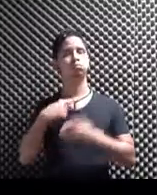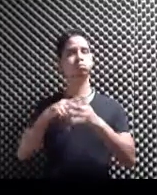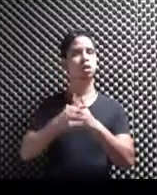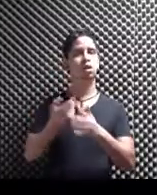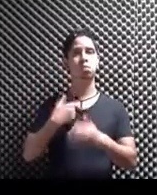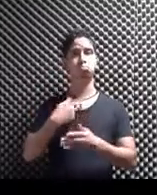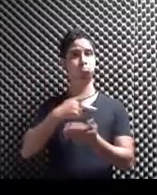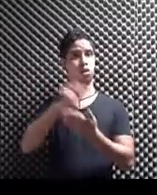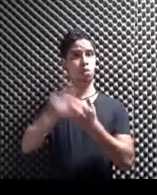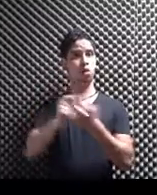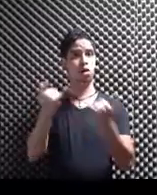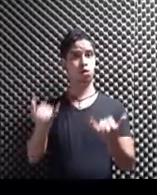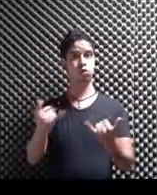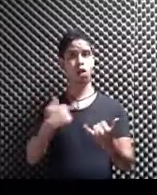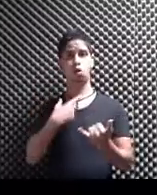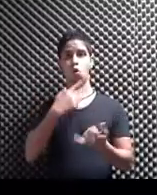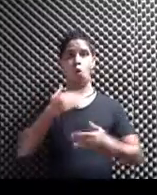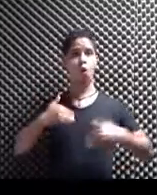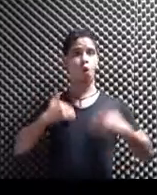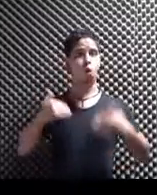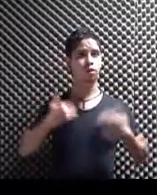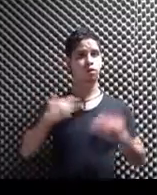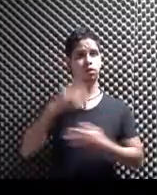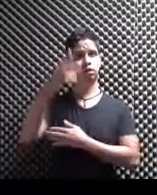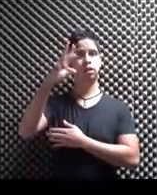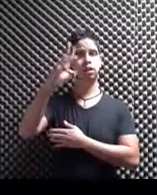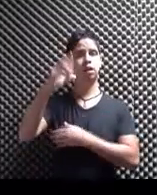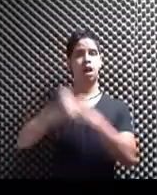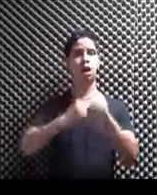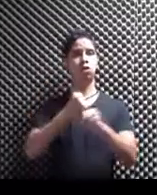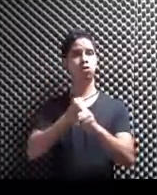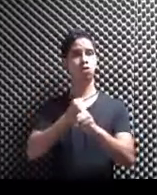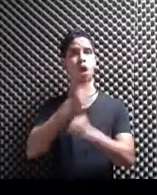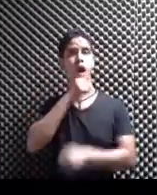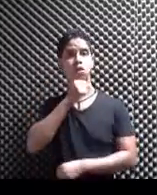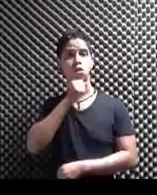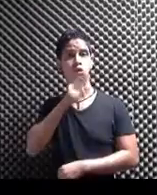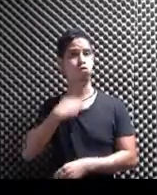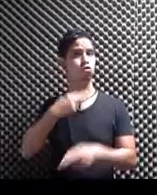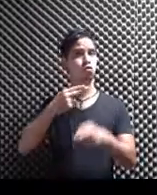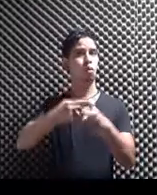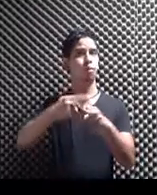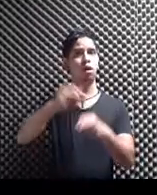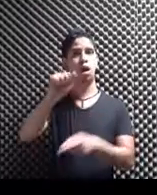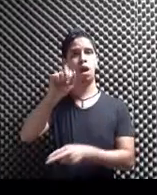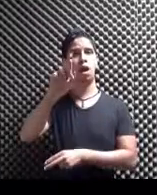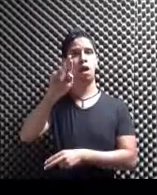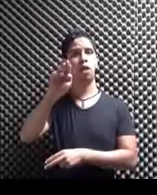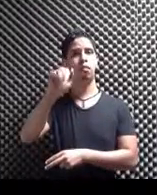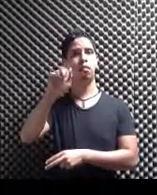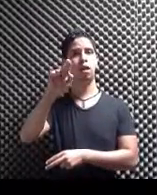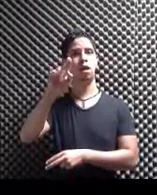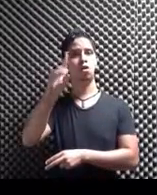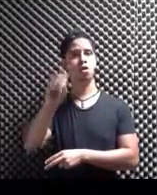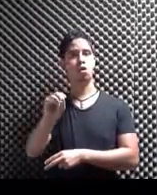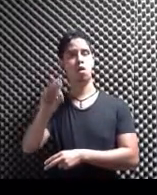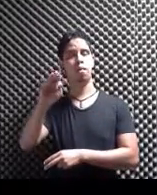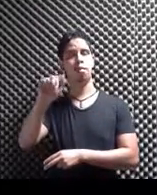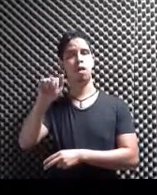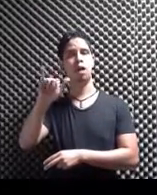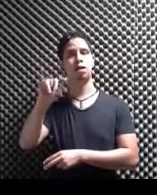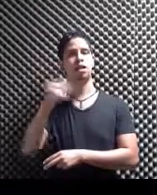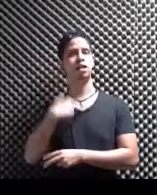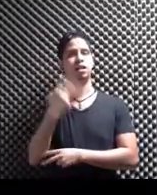hoy. Hay un joven de 16 años que se llama Armando Maya. Ese muchacho padece de ceguera